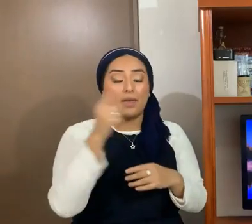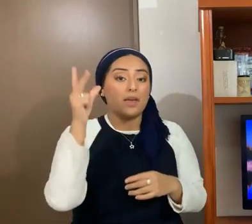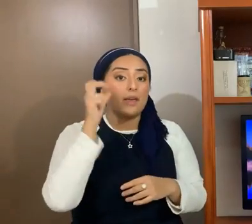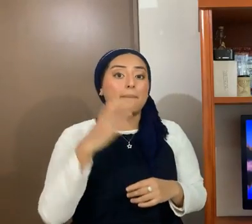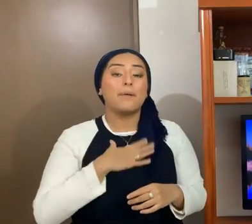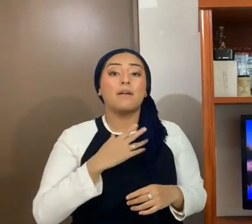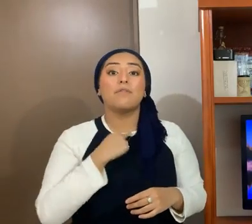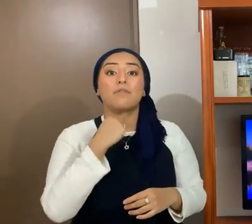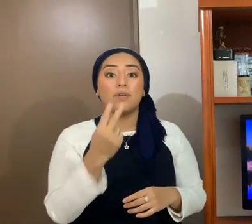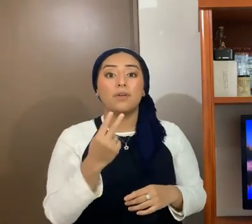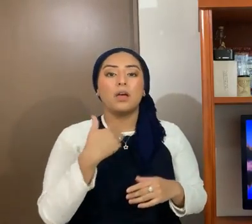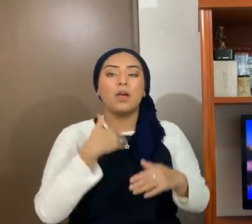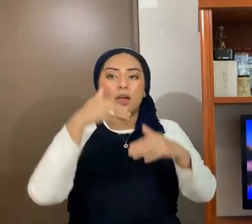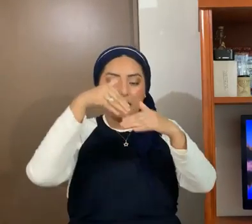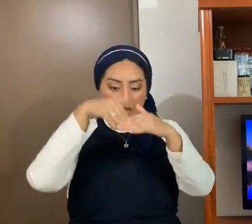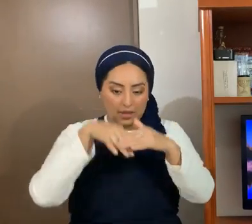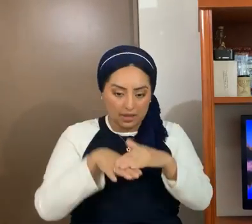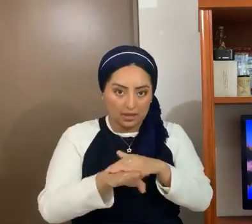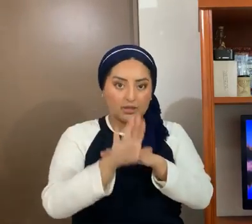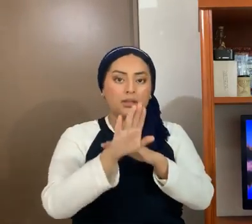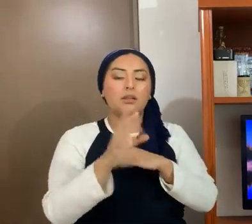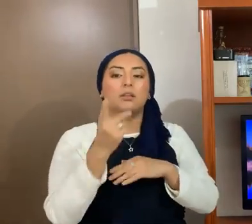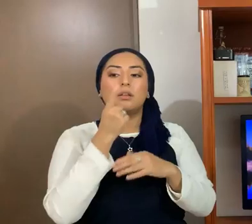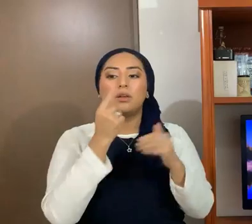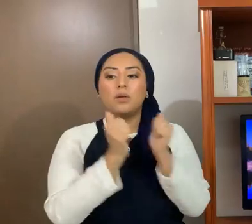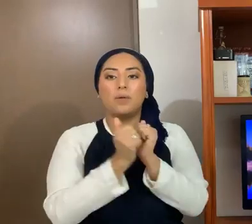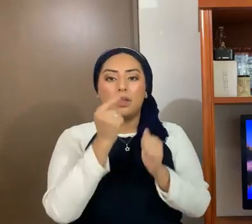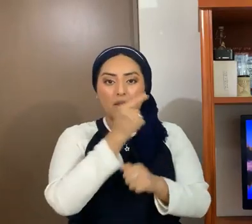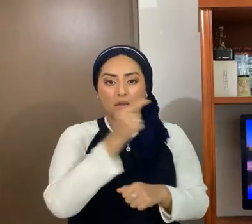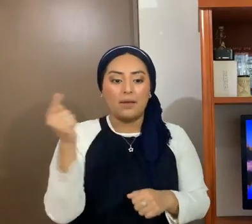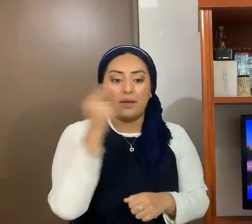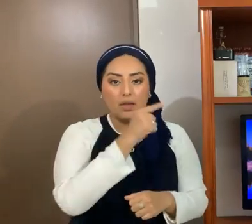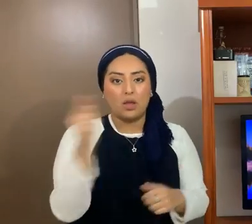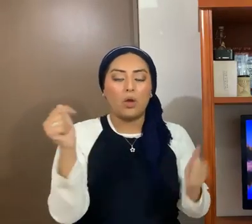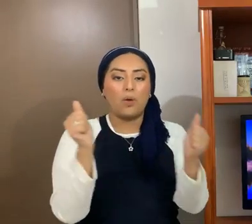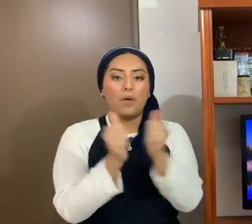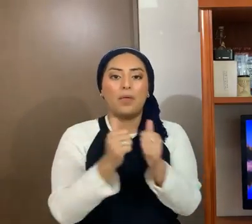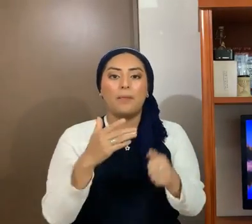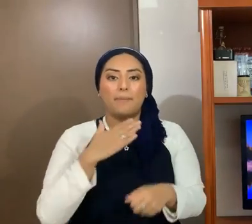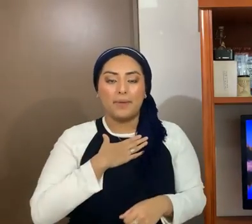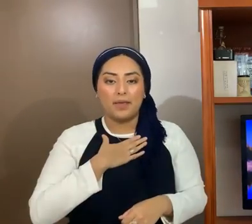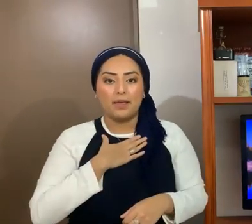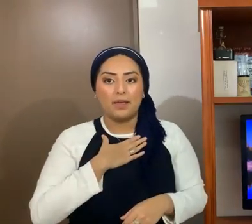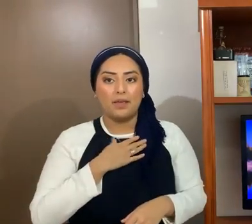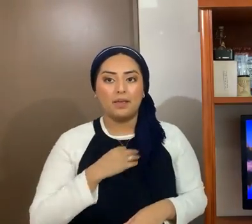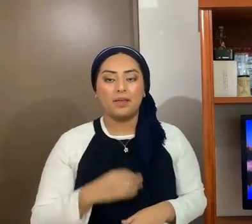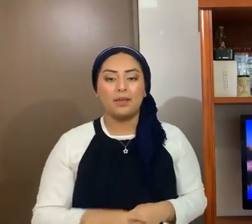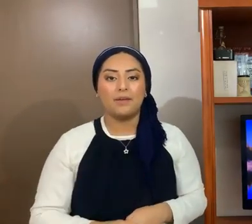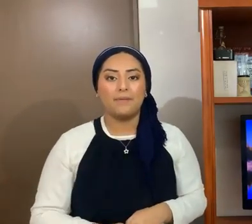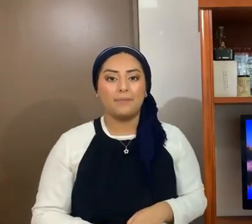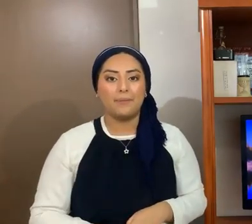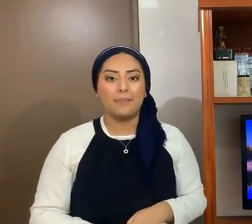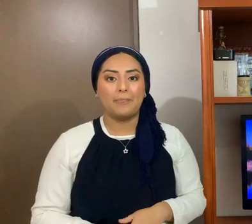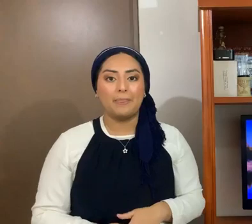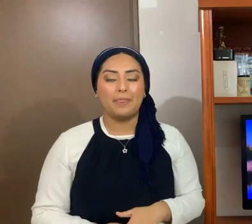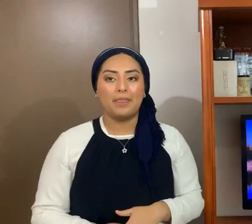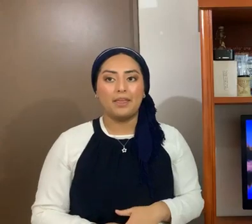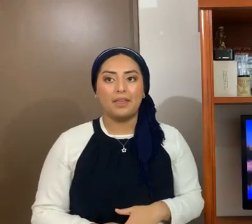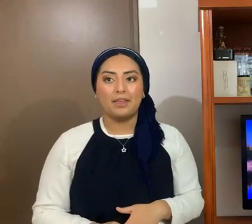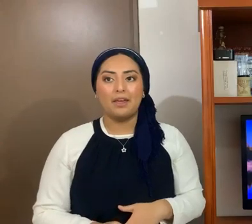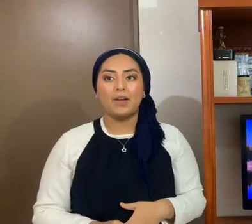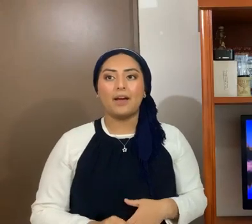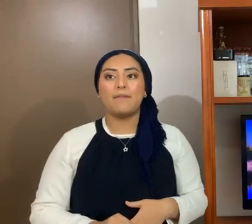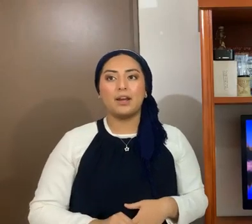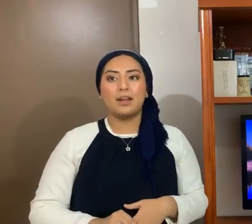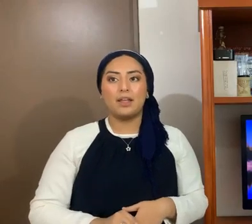voz y abre la puerta, entraré a él y cenaré con él y él conmigo. Aquí está, aleluya. Entonces,